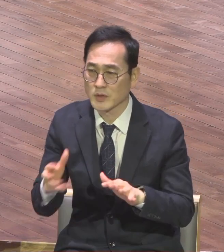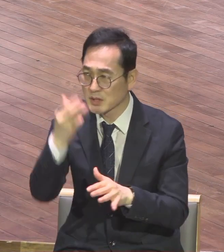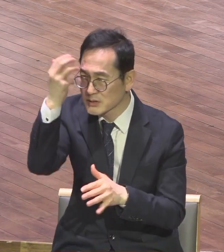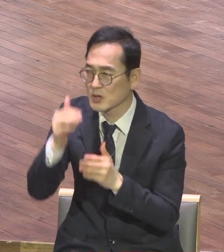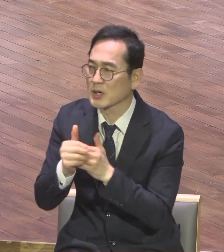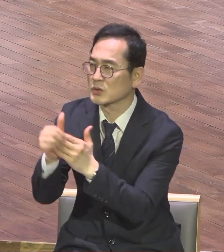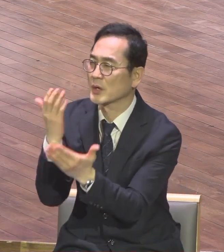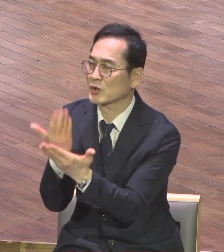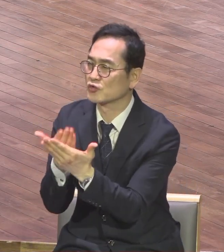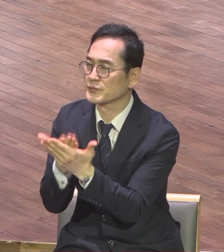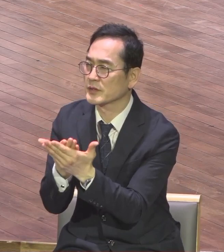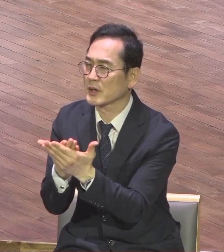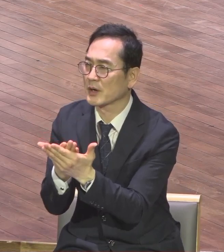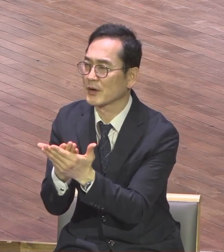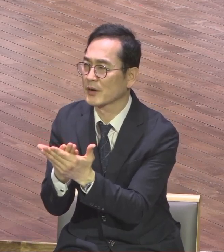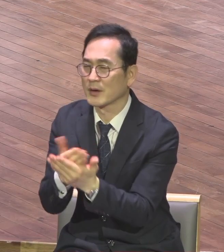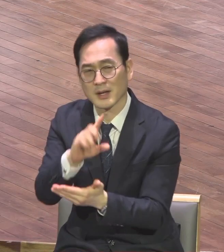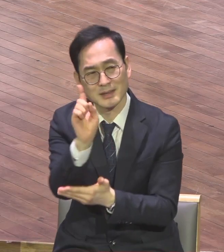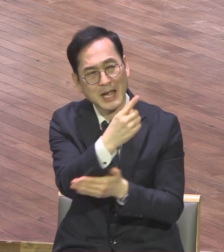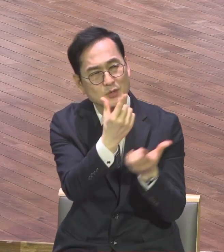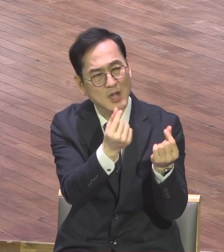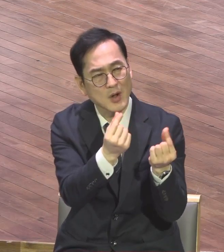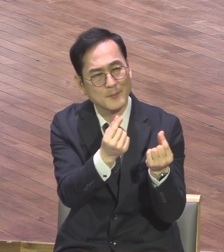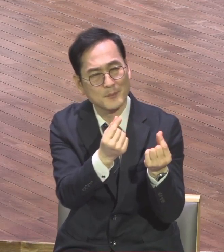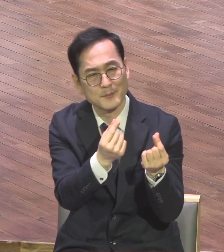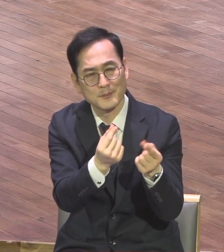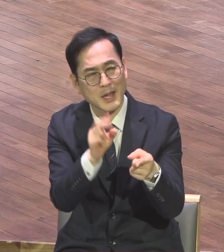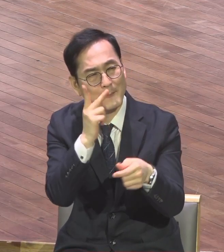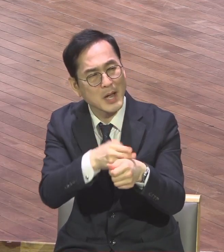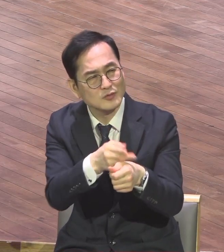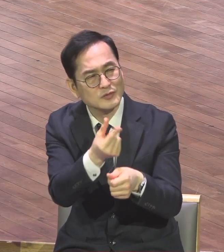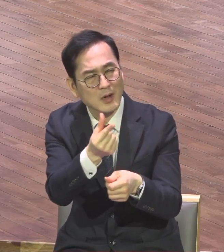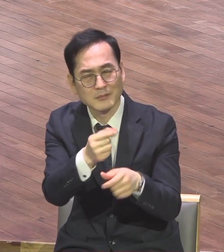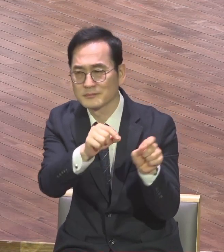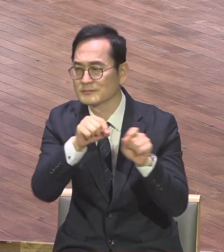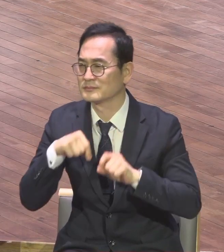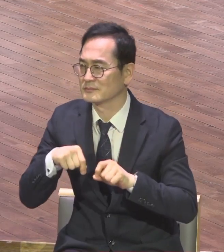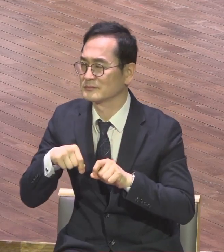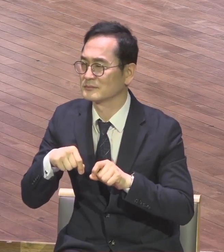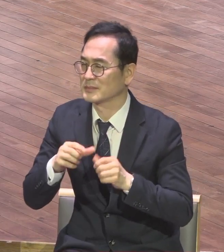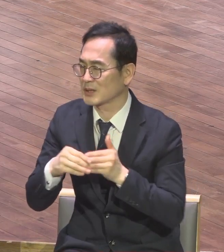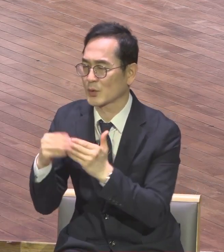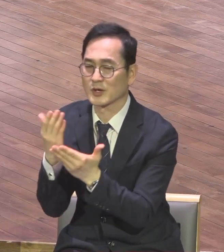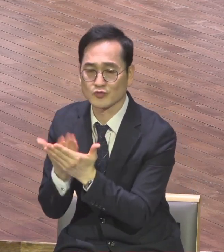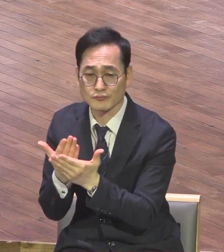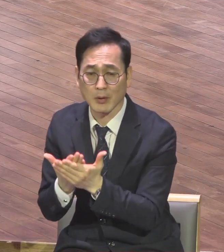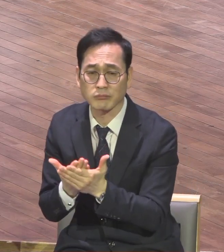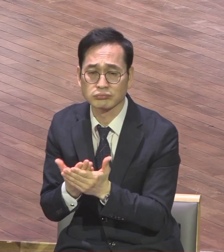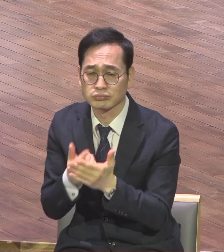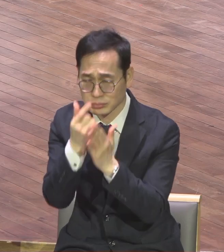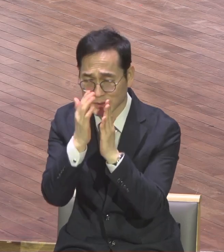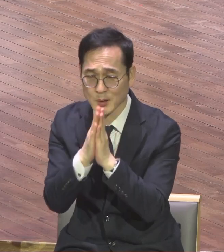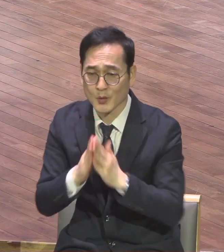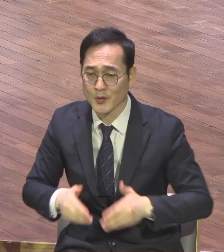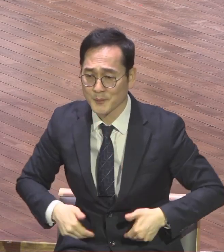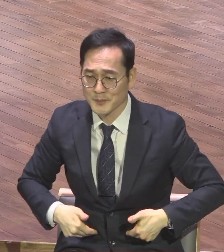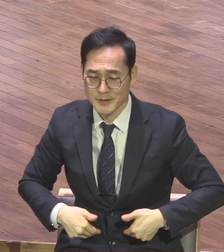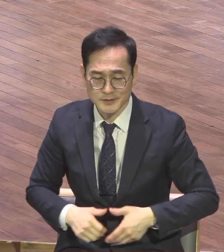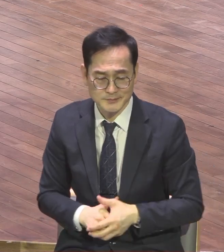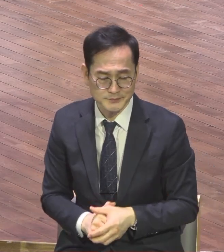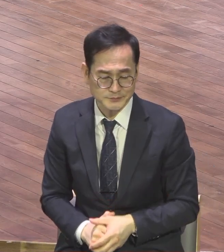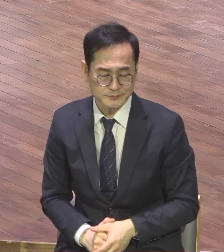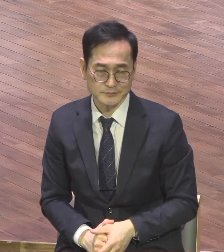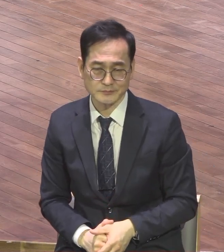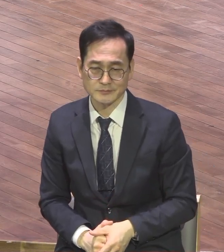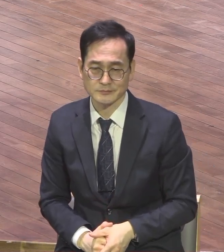하여 주옵소서. 그렇게 하루를 시작해야 돼요. 오늘 본문 25절 28절을 보면 부활신앙 가진 자의 모습이